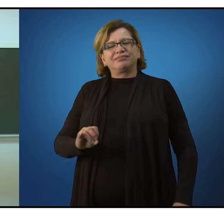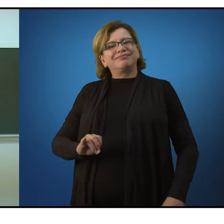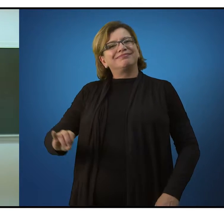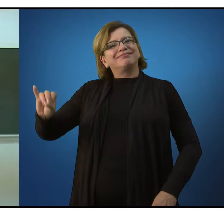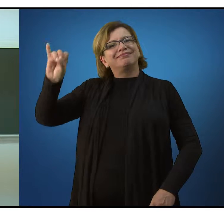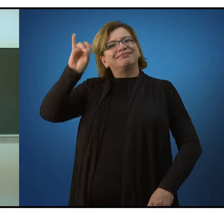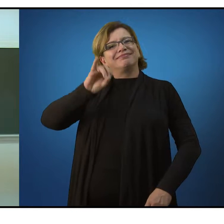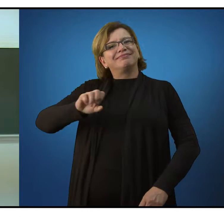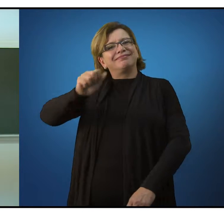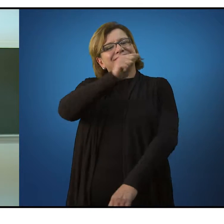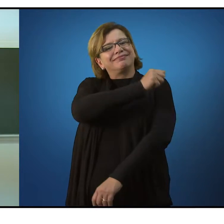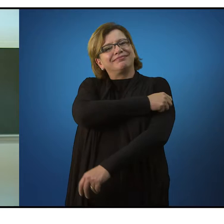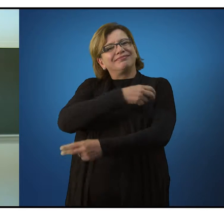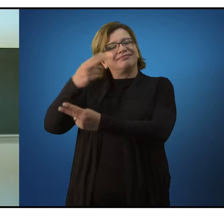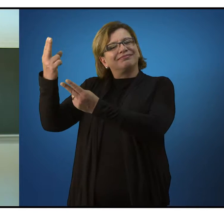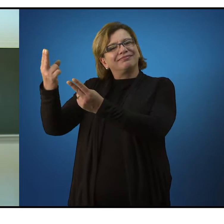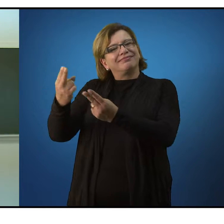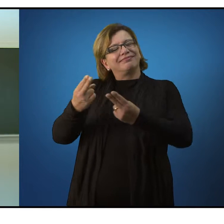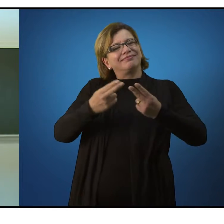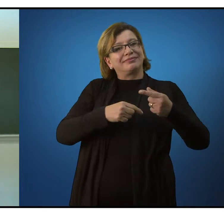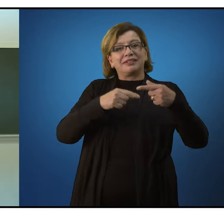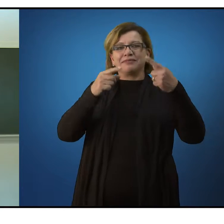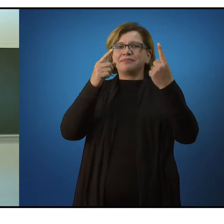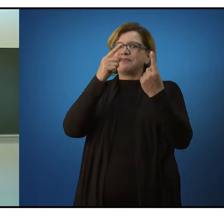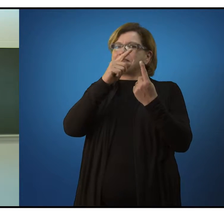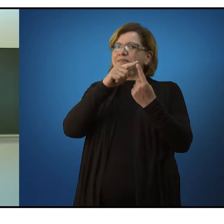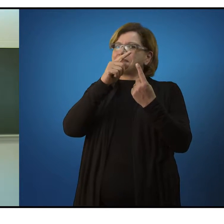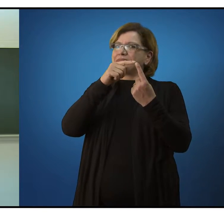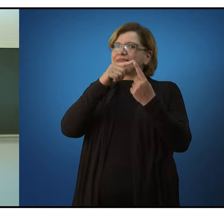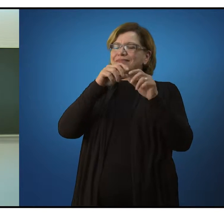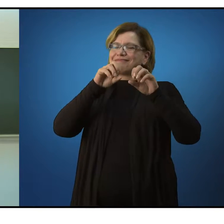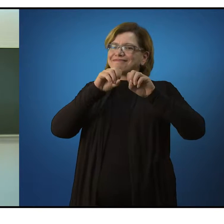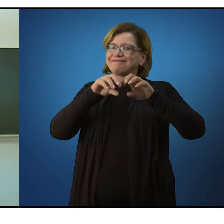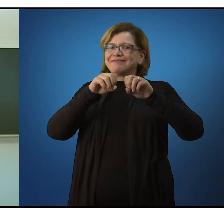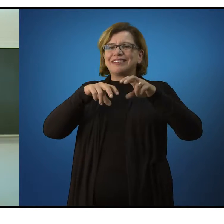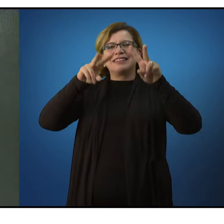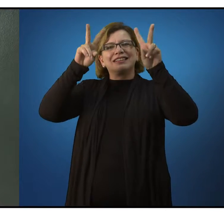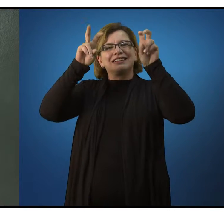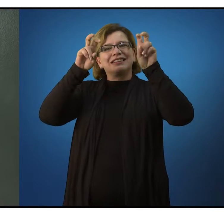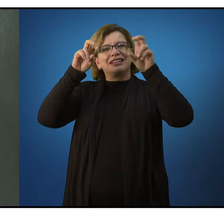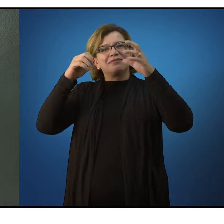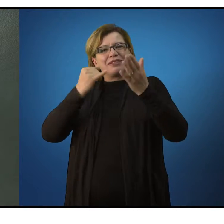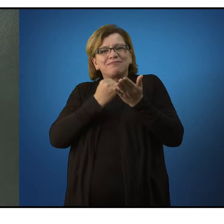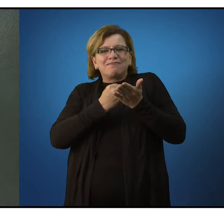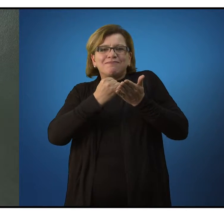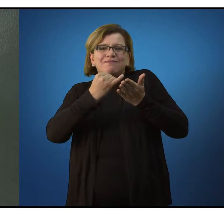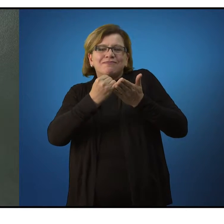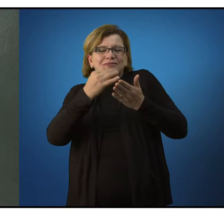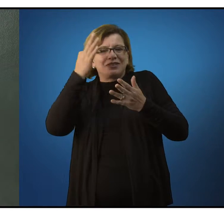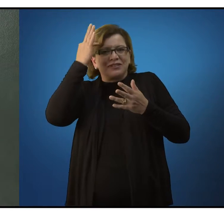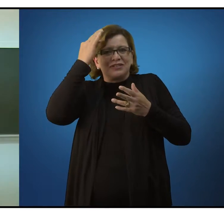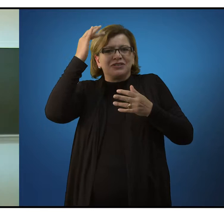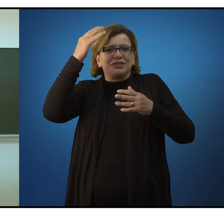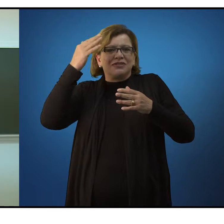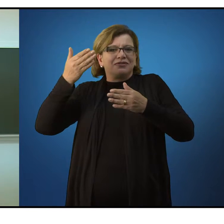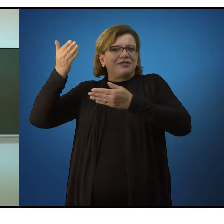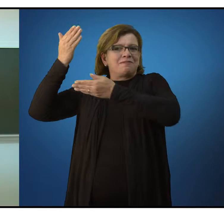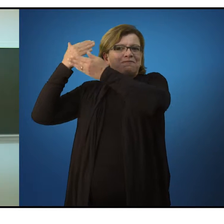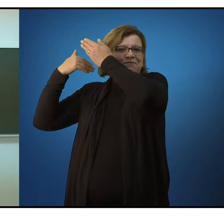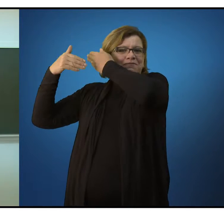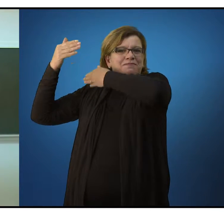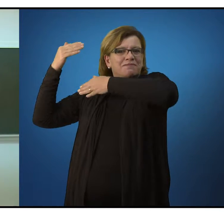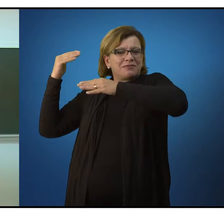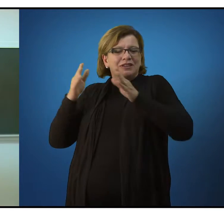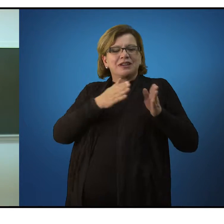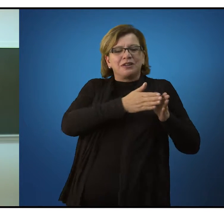alunos, bem-vindo à primeira videoaula, que tem como tema Introdução à Filosofia Antiga e Medieval.